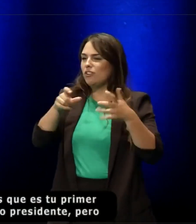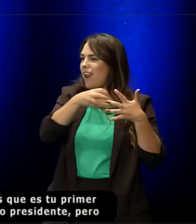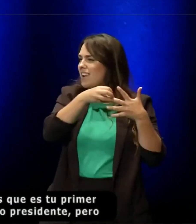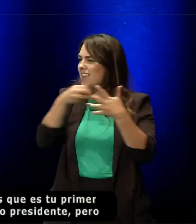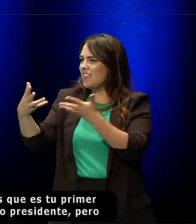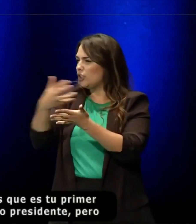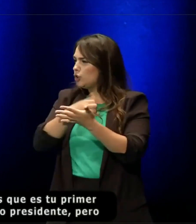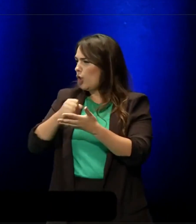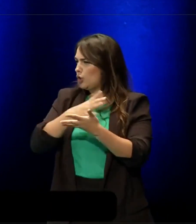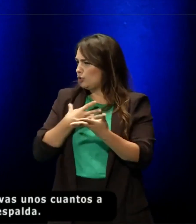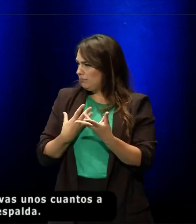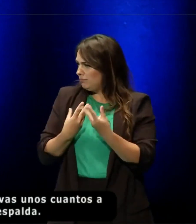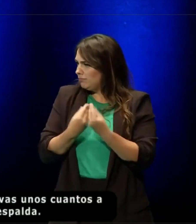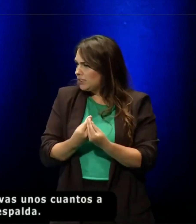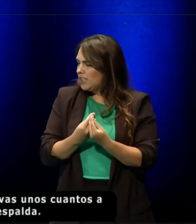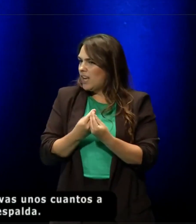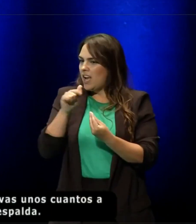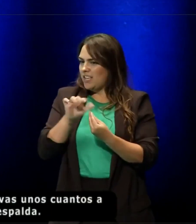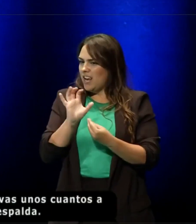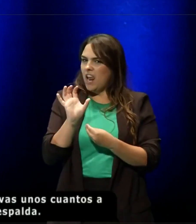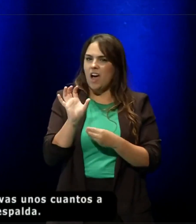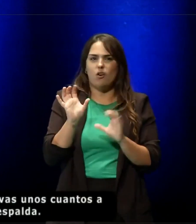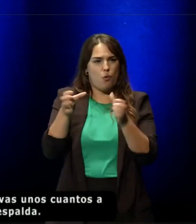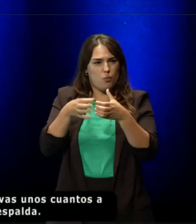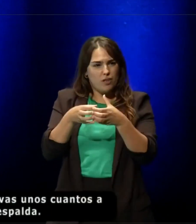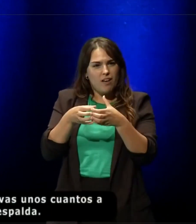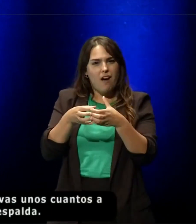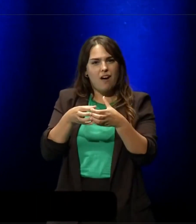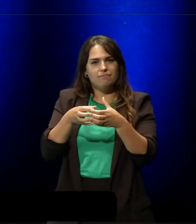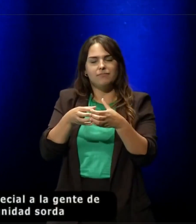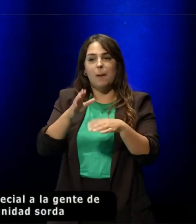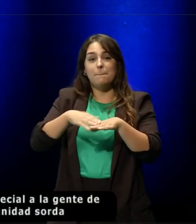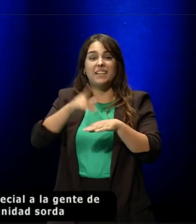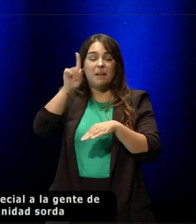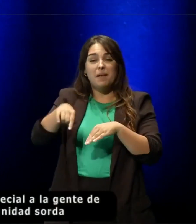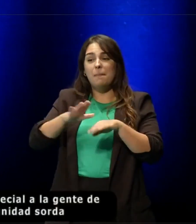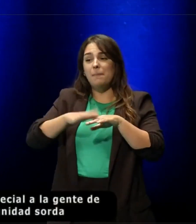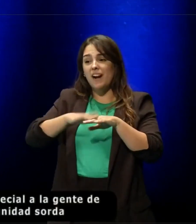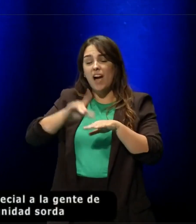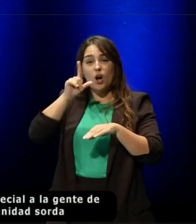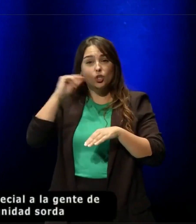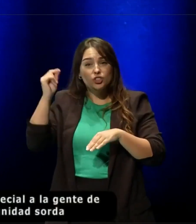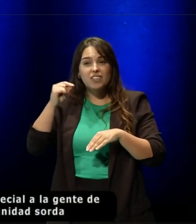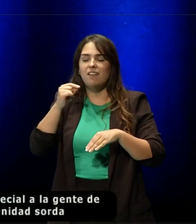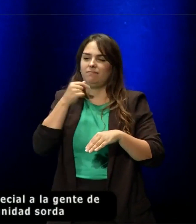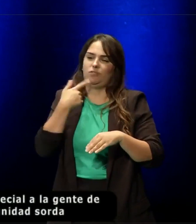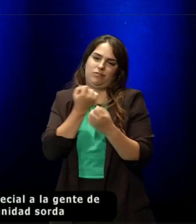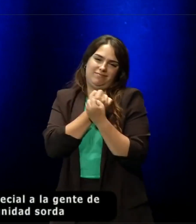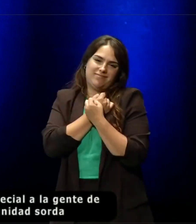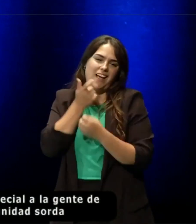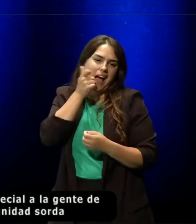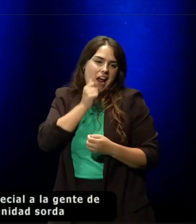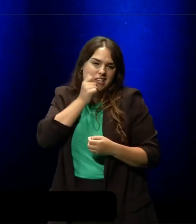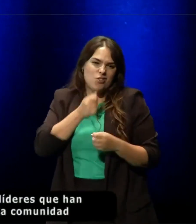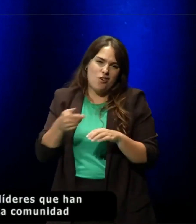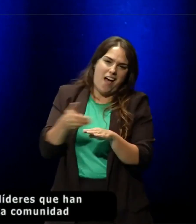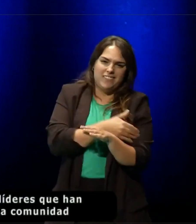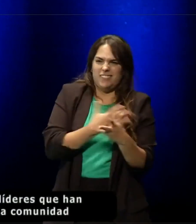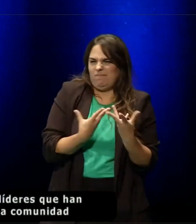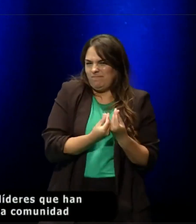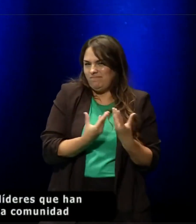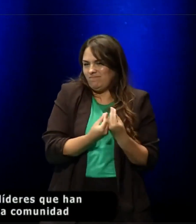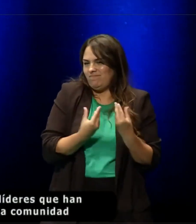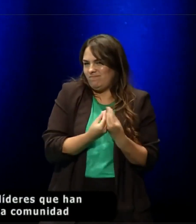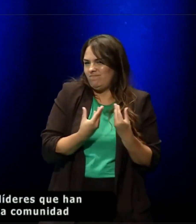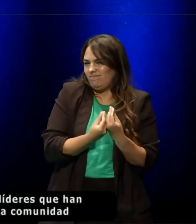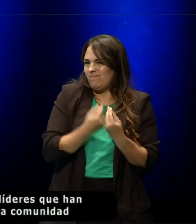han estado y que han llevado a la comunidad en los últimos años, antes que Roberto, para Concha, a la que tengo mucho cariño y he convivido con ella pues